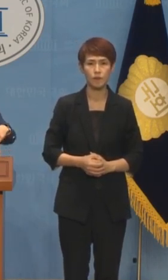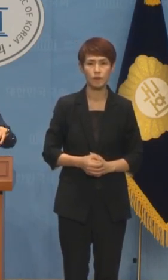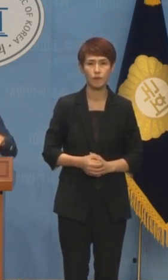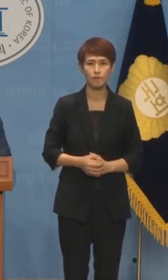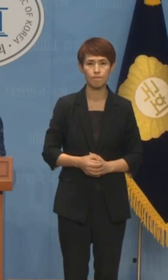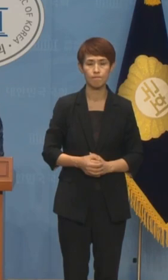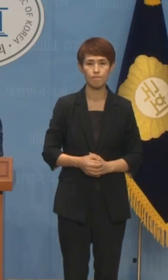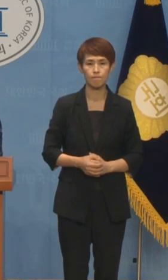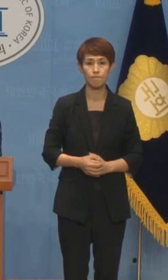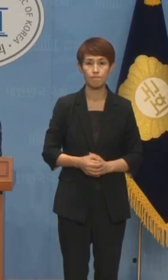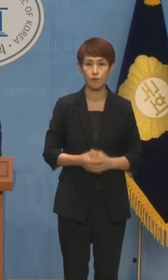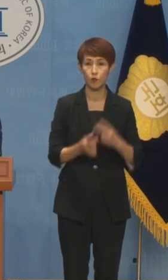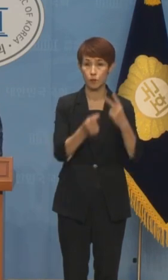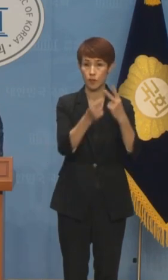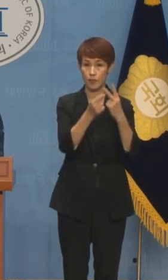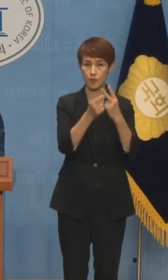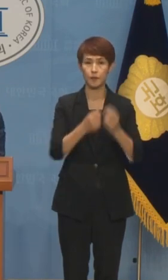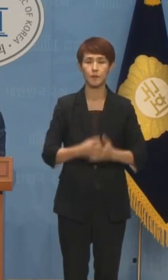이어서 하겠습니다.